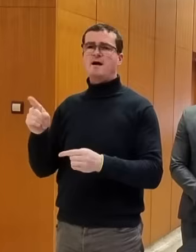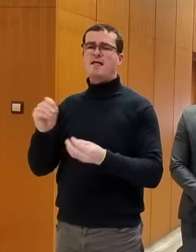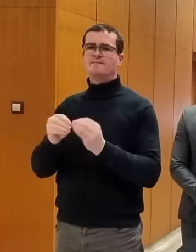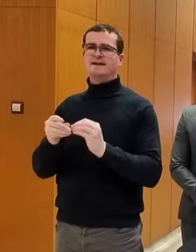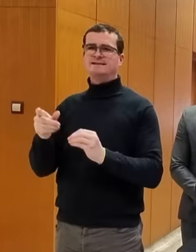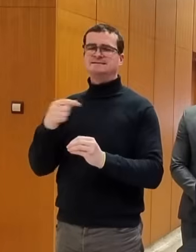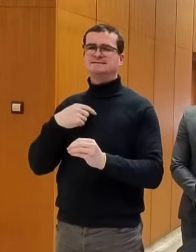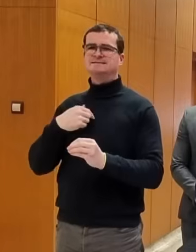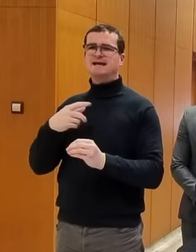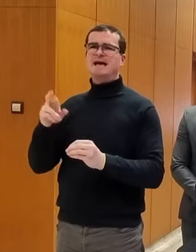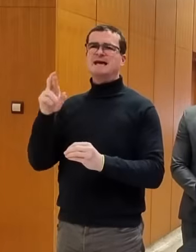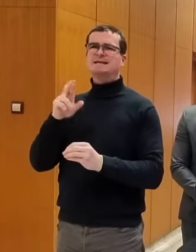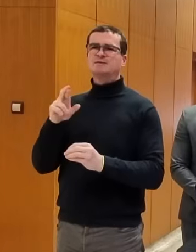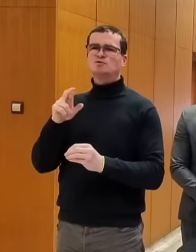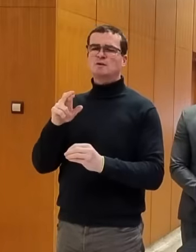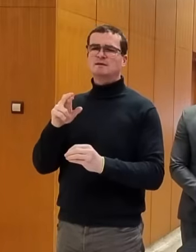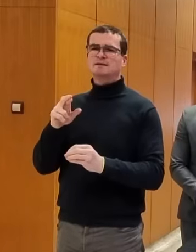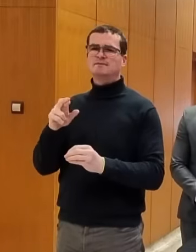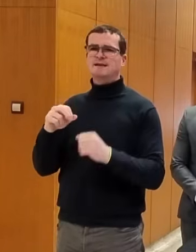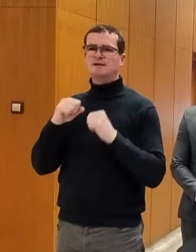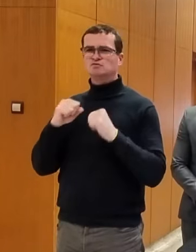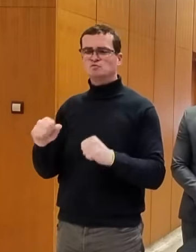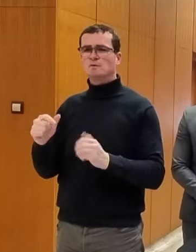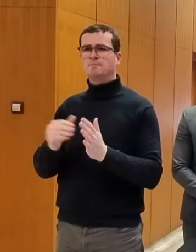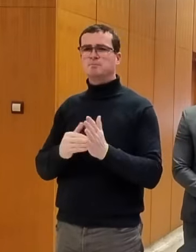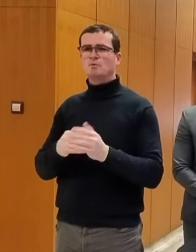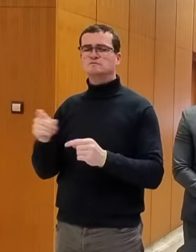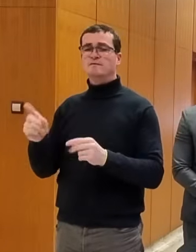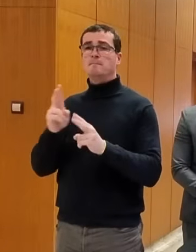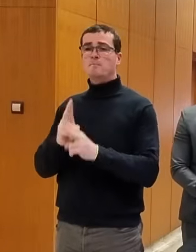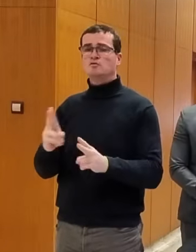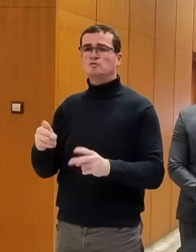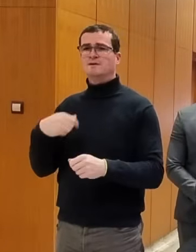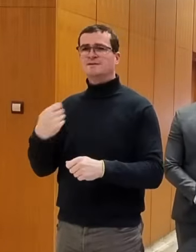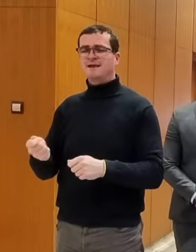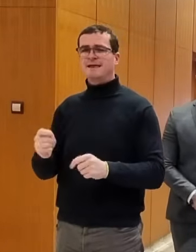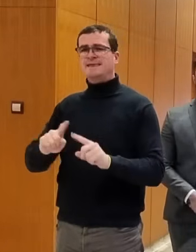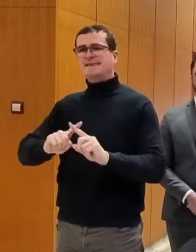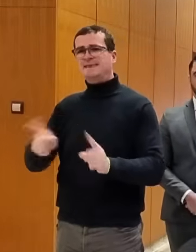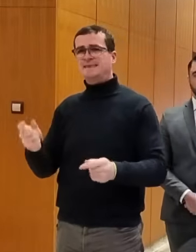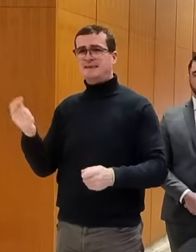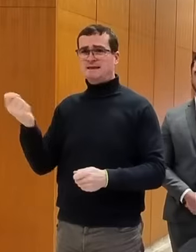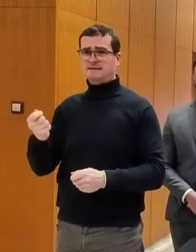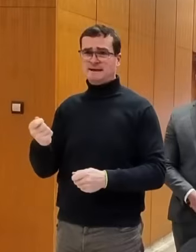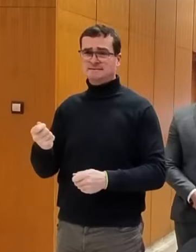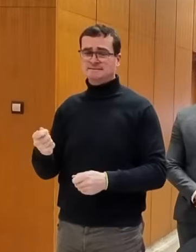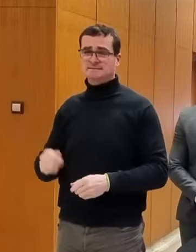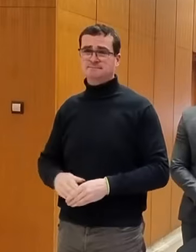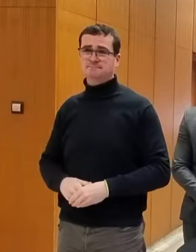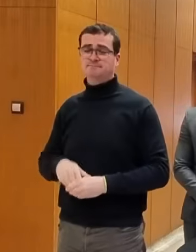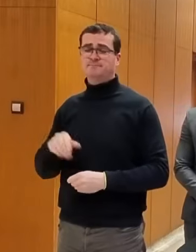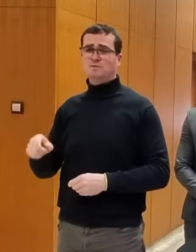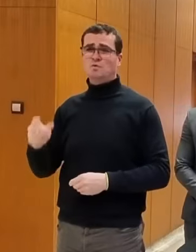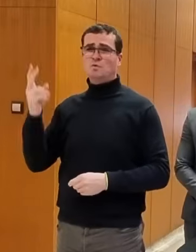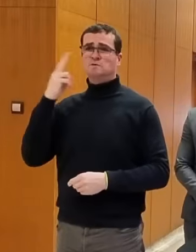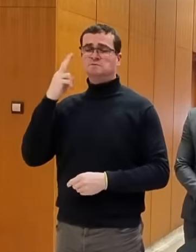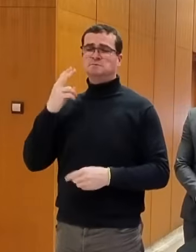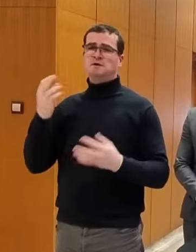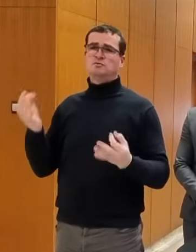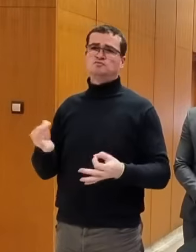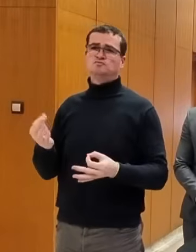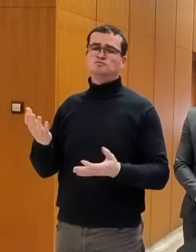prostriedky tzv. Restoratívnej justície. To znamená, aby používal možnosti ukladania alternatívnych trestov. To znamená, či